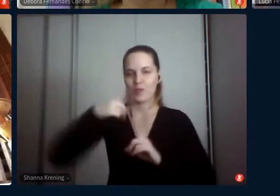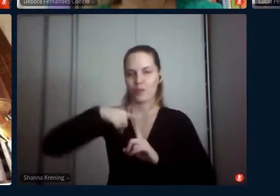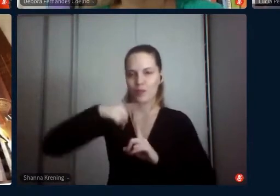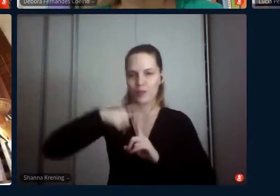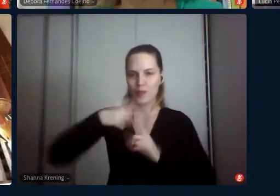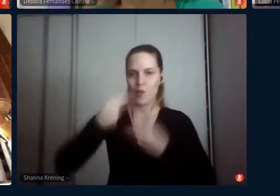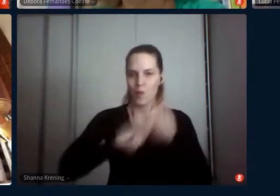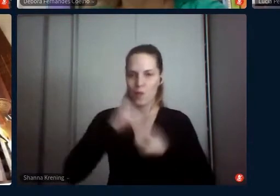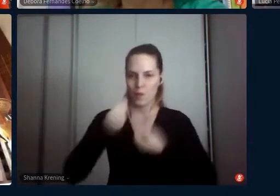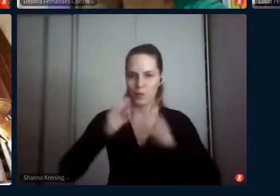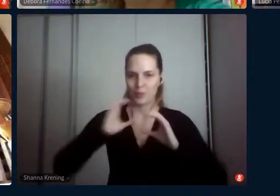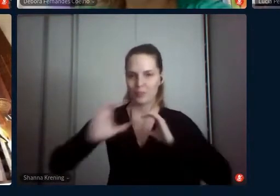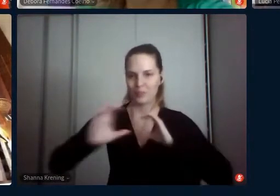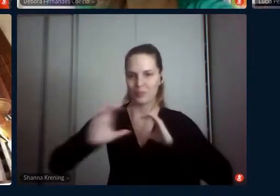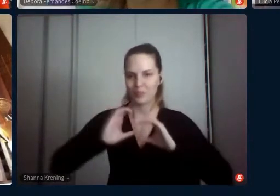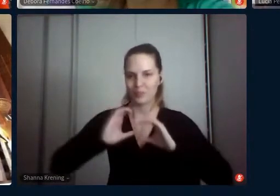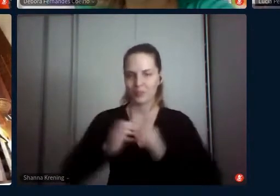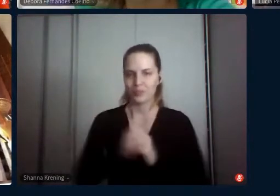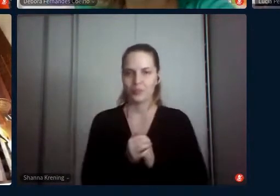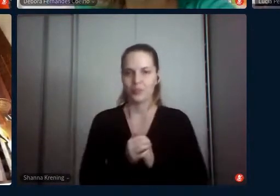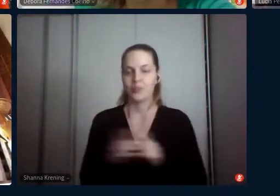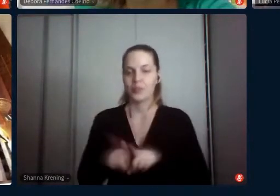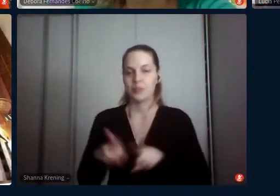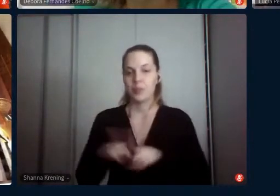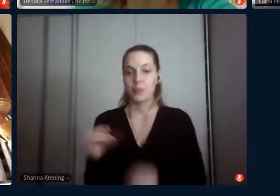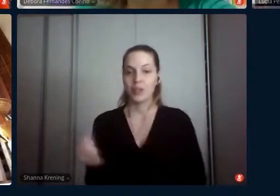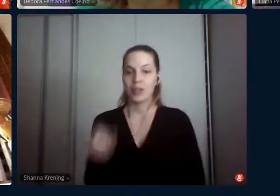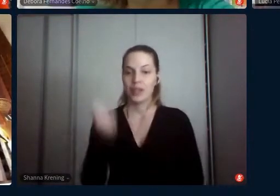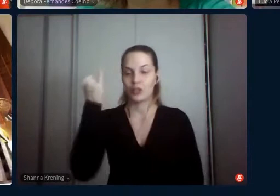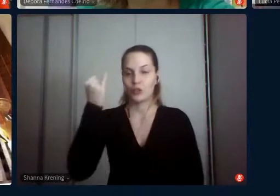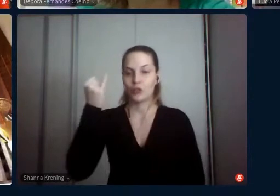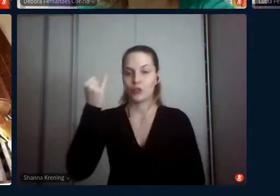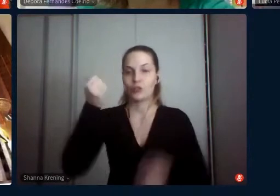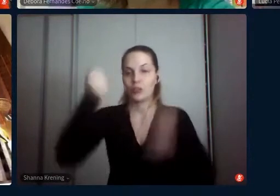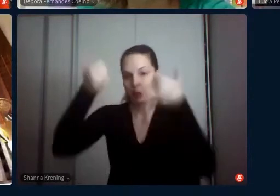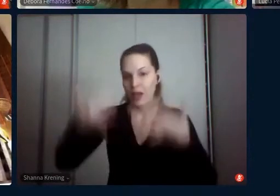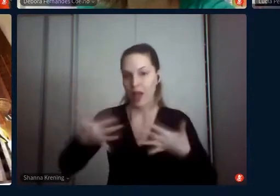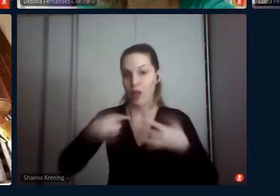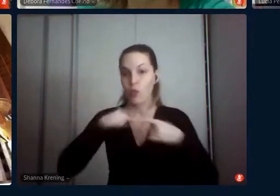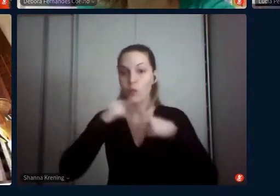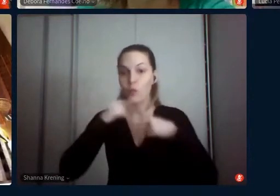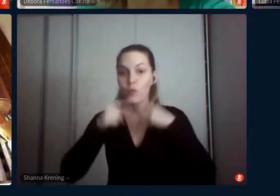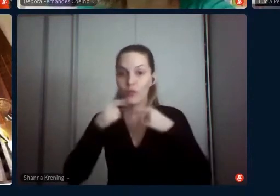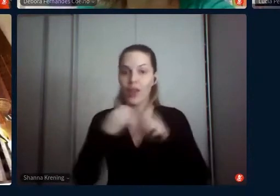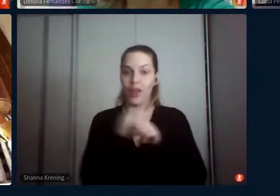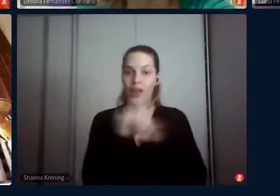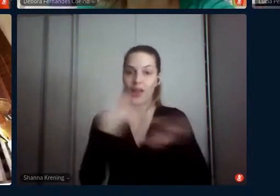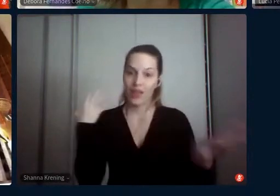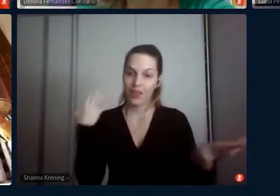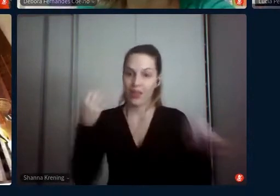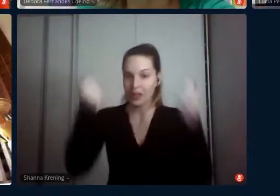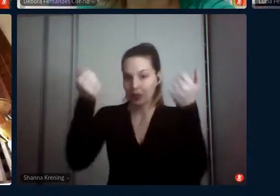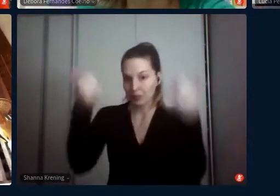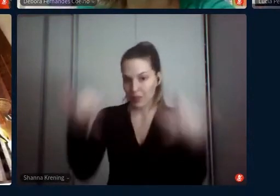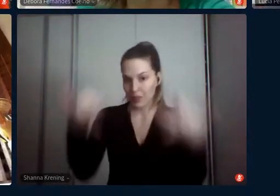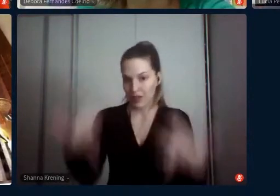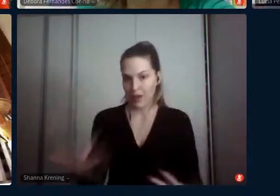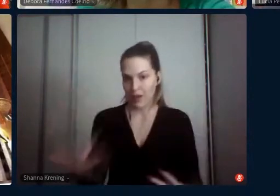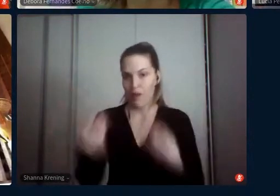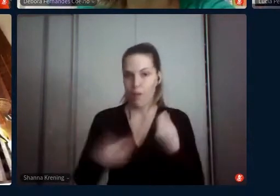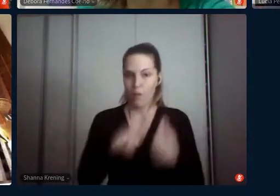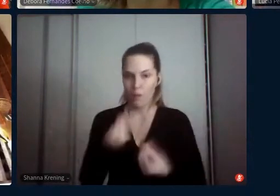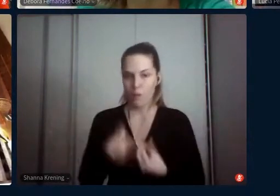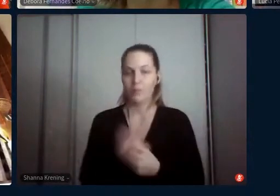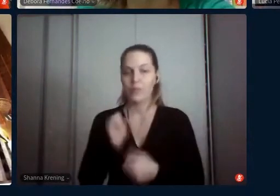dúvidas também em relação a essa questão do EAD. Espero que a gente tenha resolvido algumas, mas se vocês quiserem, mandem